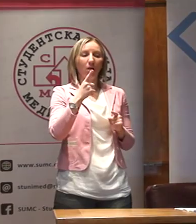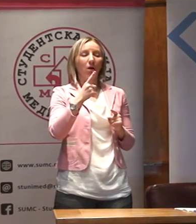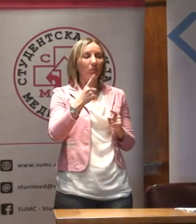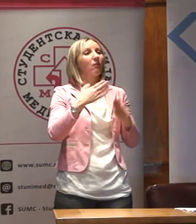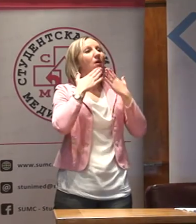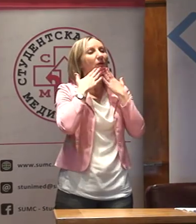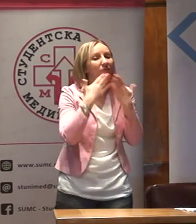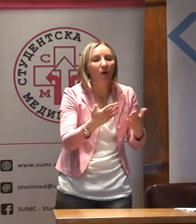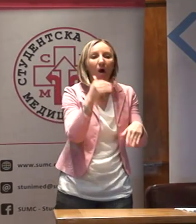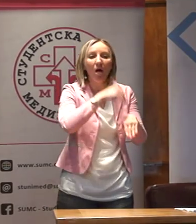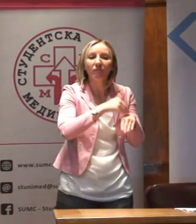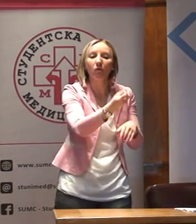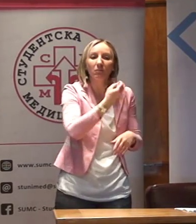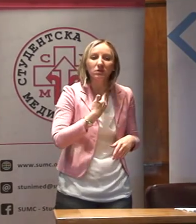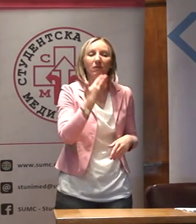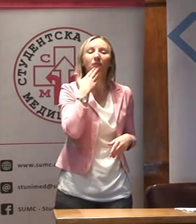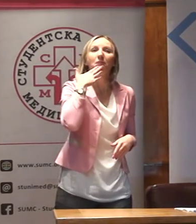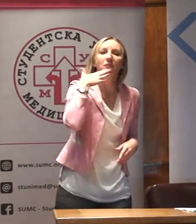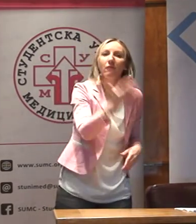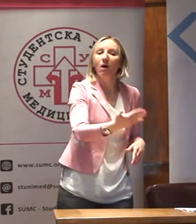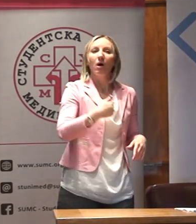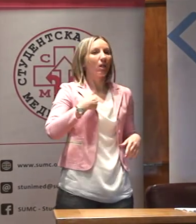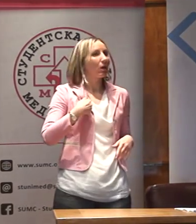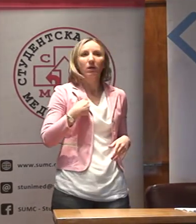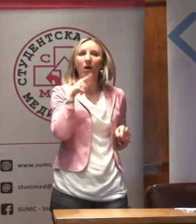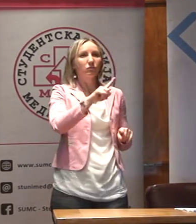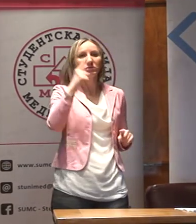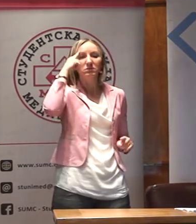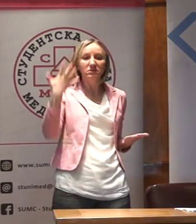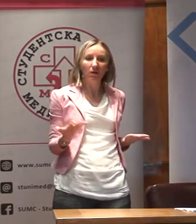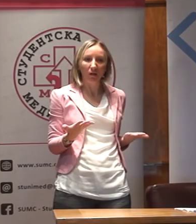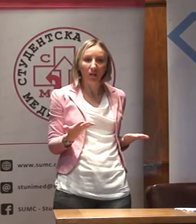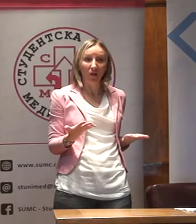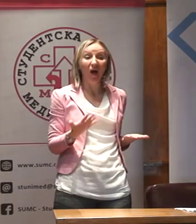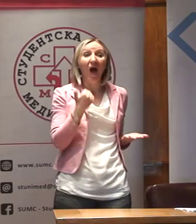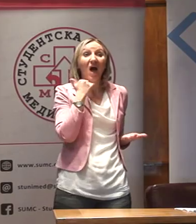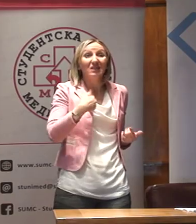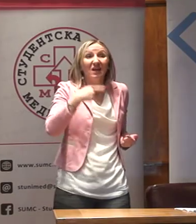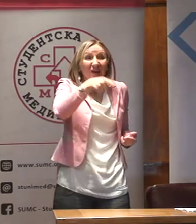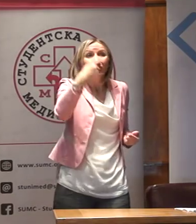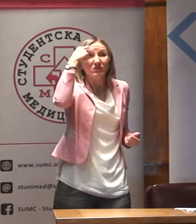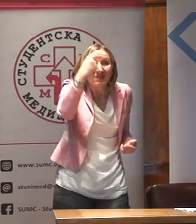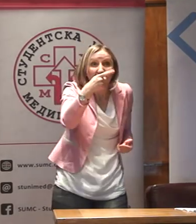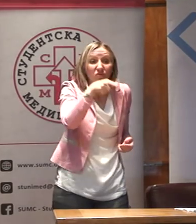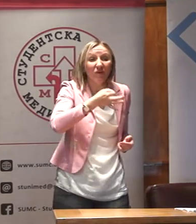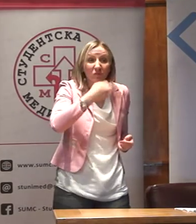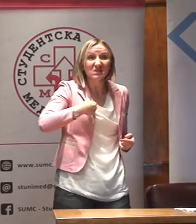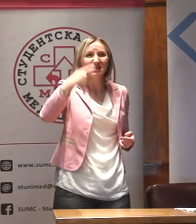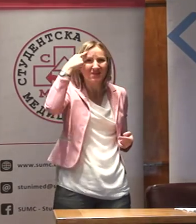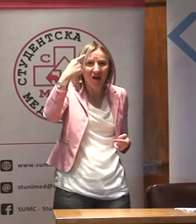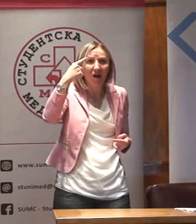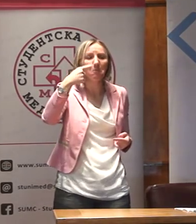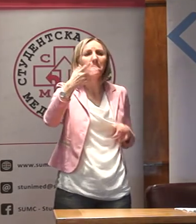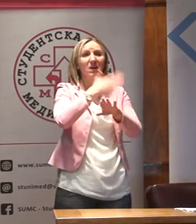I ona je rekla: hvala vam puno na ovoj informaciji, ja to nisam znala. Da sam tu